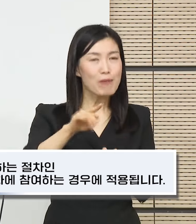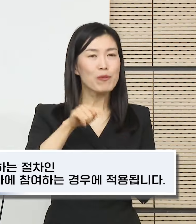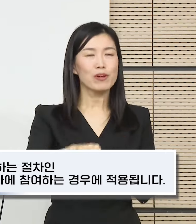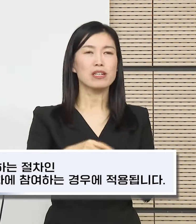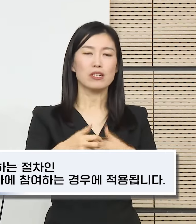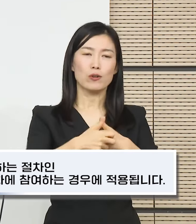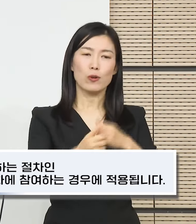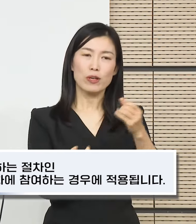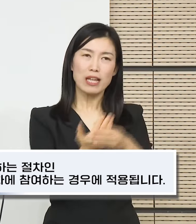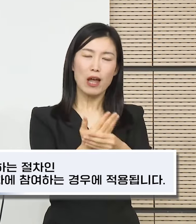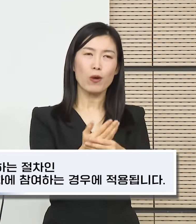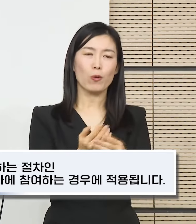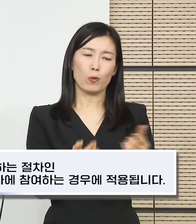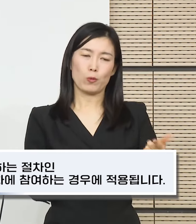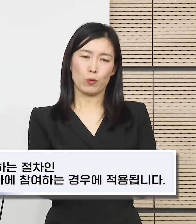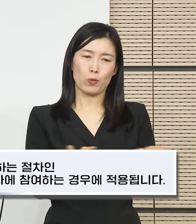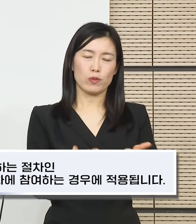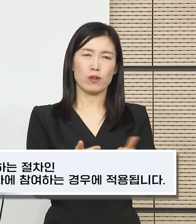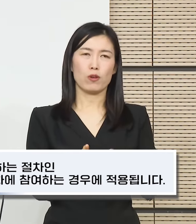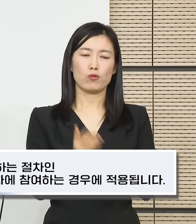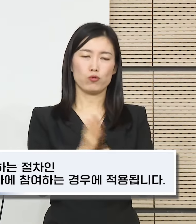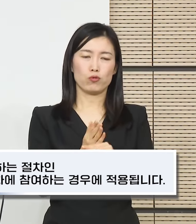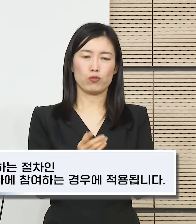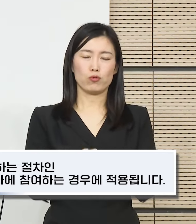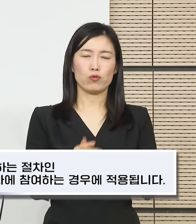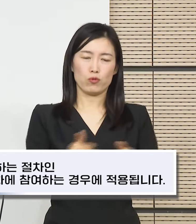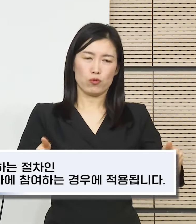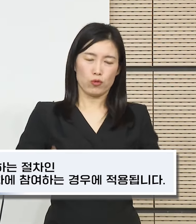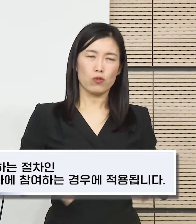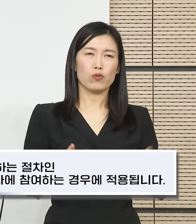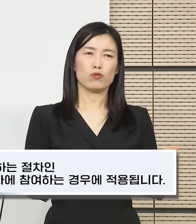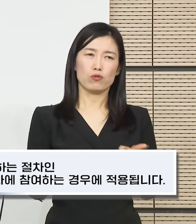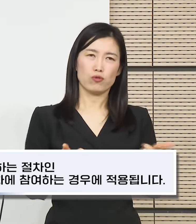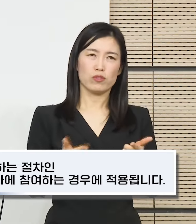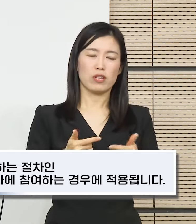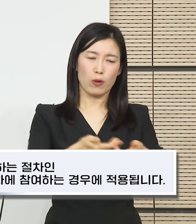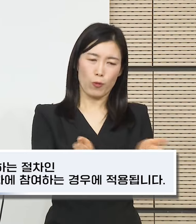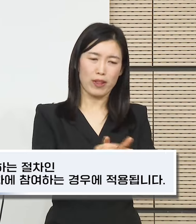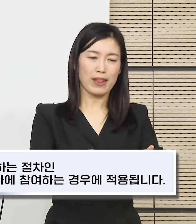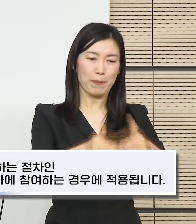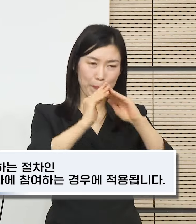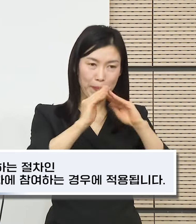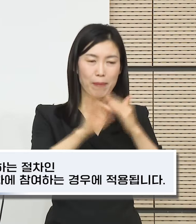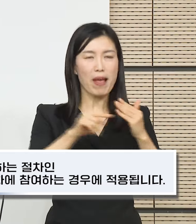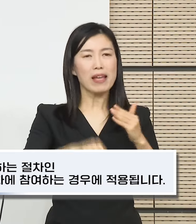한국의료분쟁조정중재원의 조정과 중재 절차에 참여하는 경우에 적용됩니다.